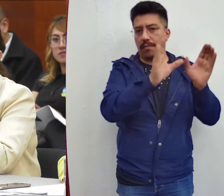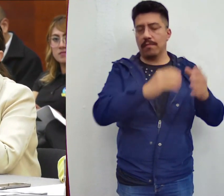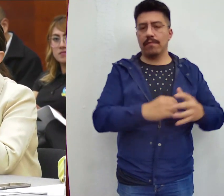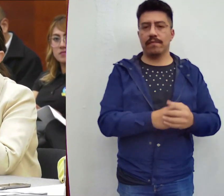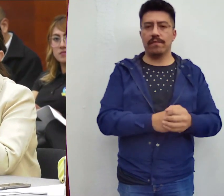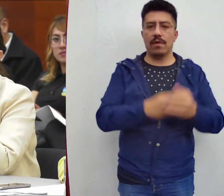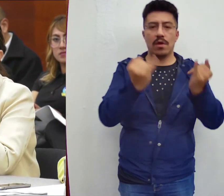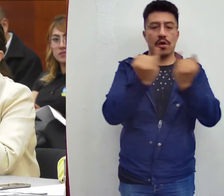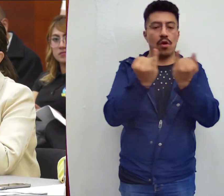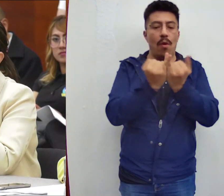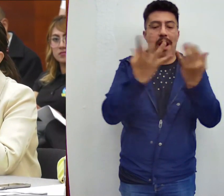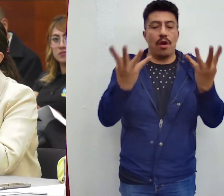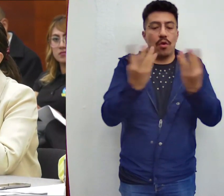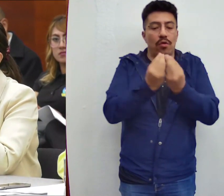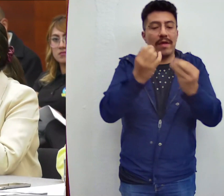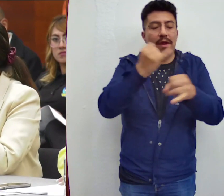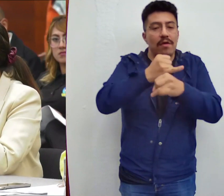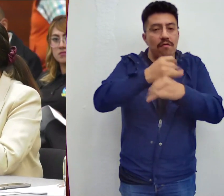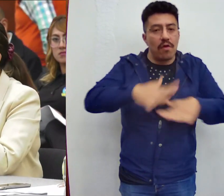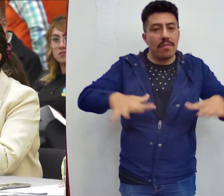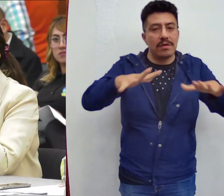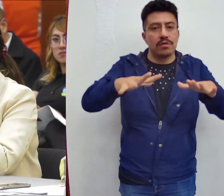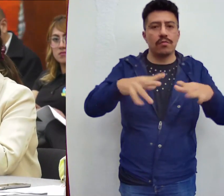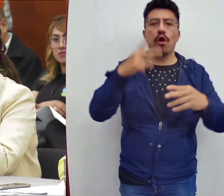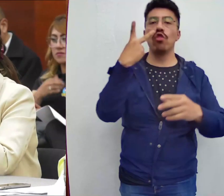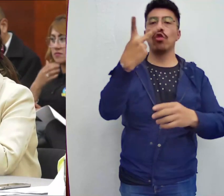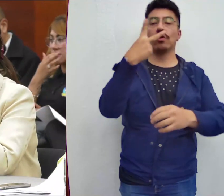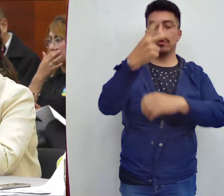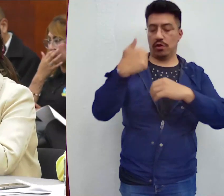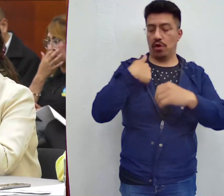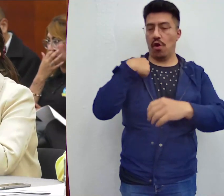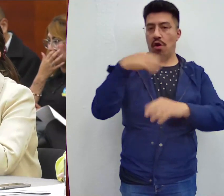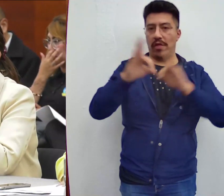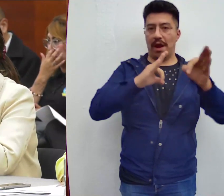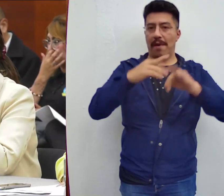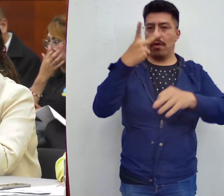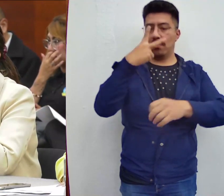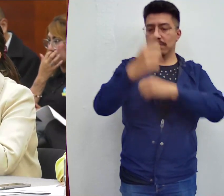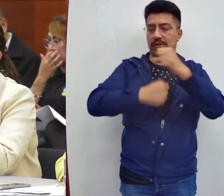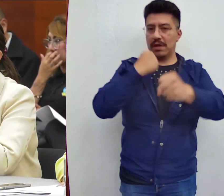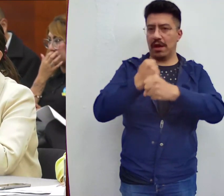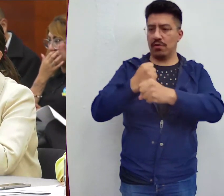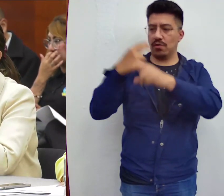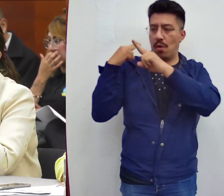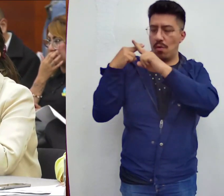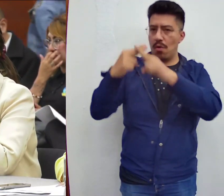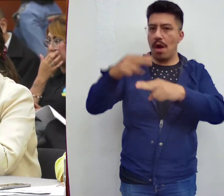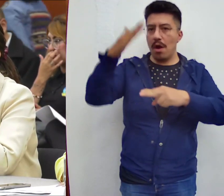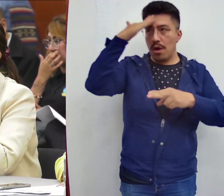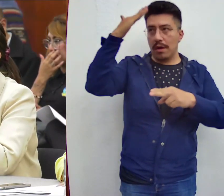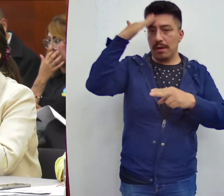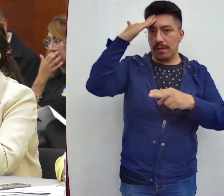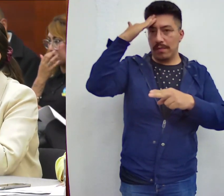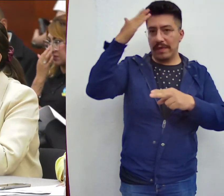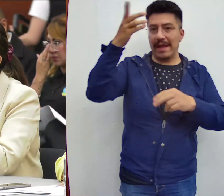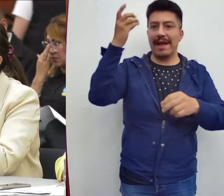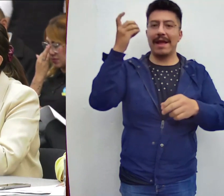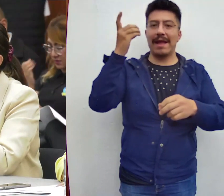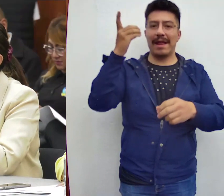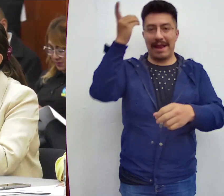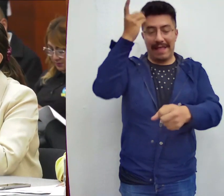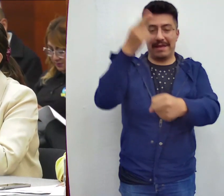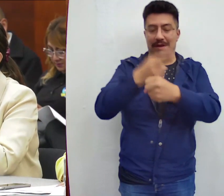la información. Durante estos 2 años que me ha tocado a mí estar liderando, tomando el liderazgo en la dirección del